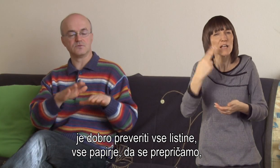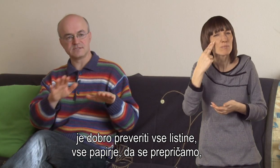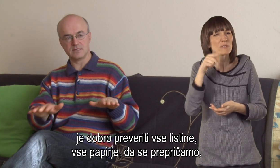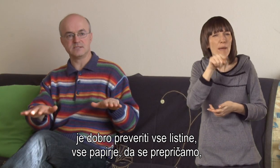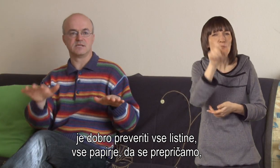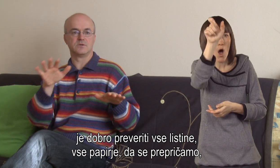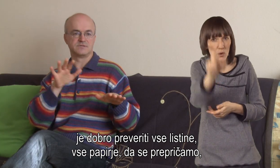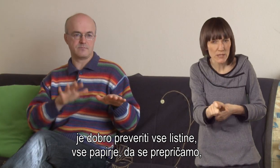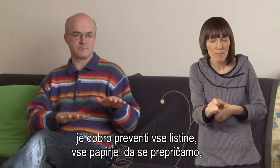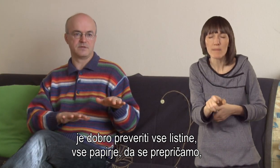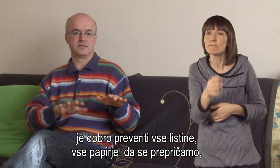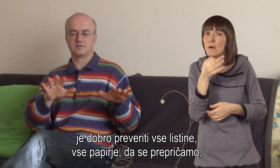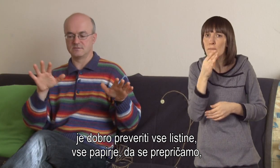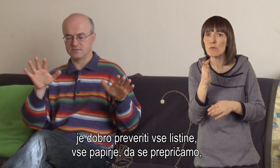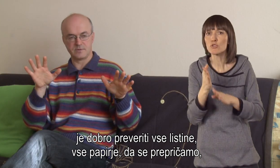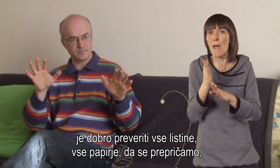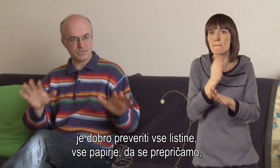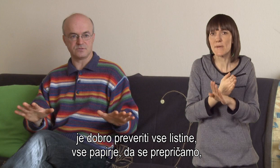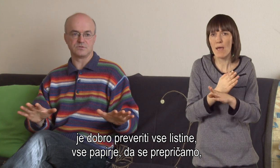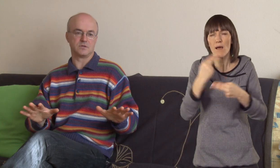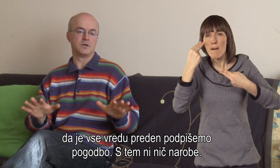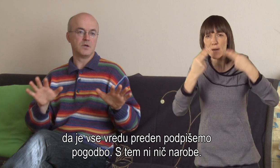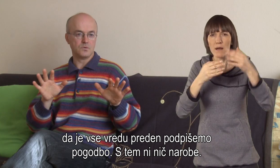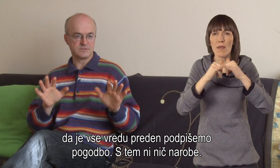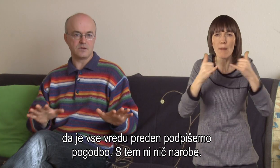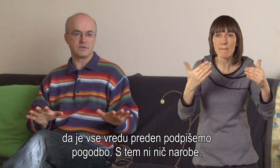vse listine, vse papirje, da se prepričamo, da je vse